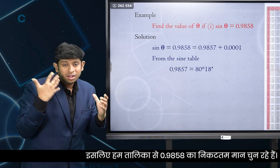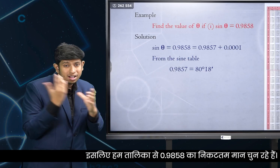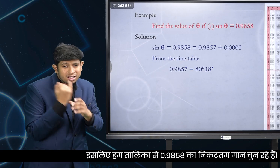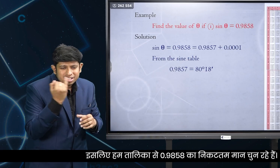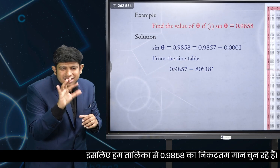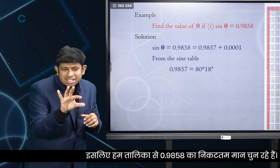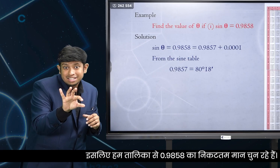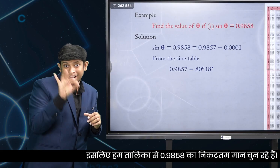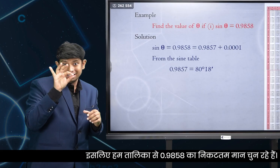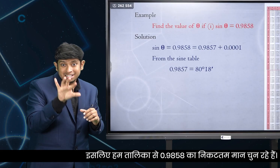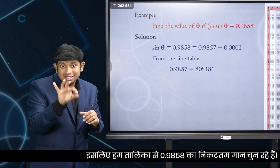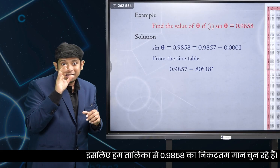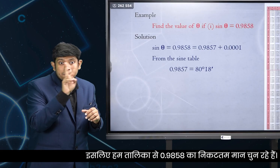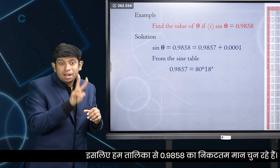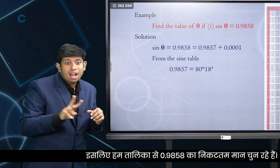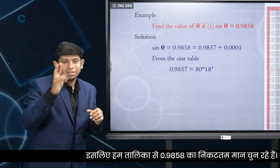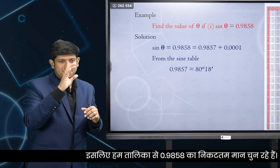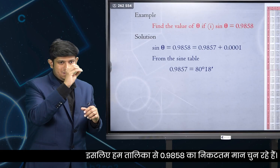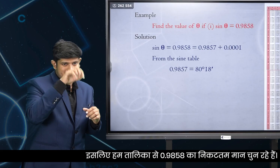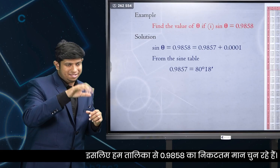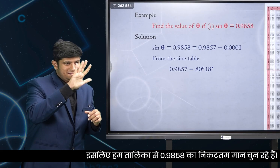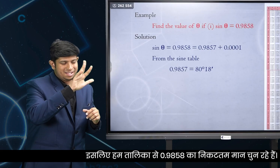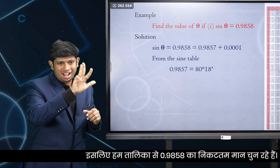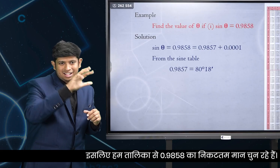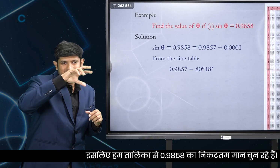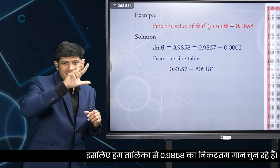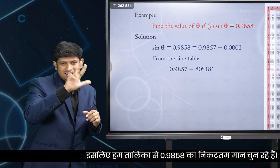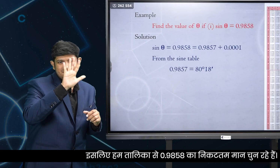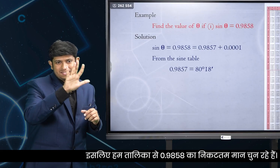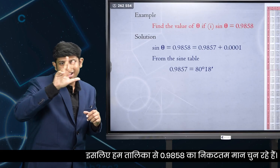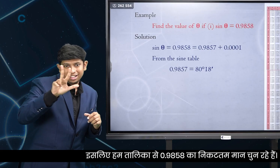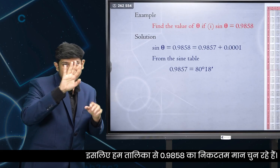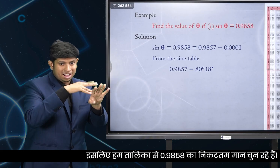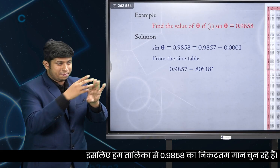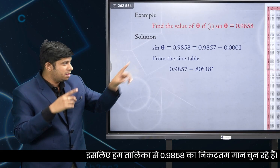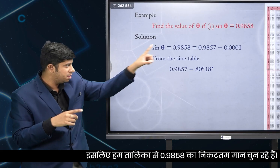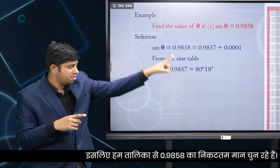इसलिए हम तालिका से 0.9858 का निकटतम मान चुन रहे हैं। आई